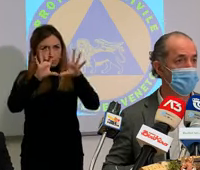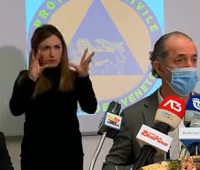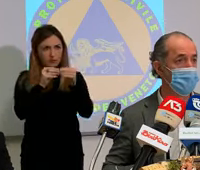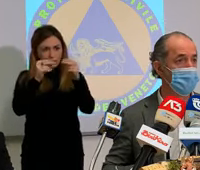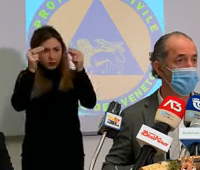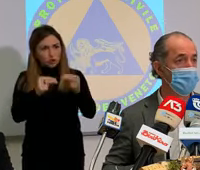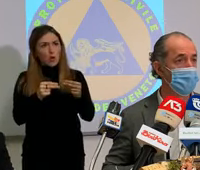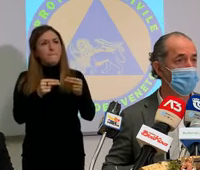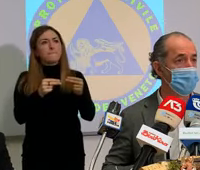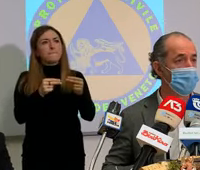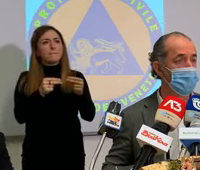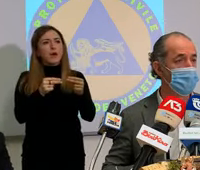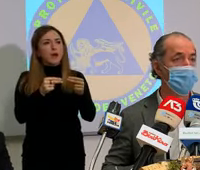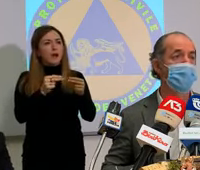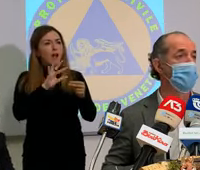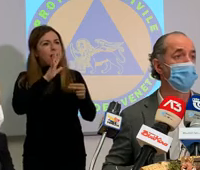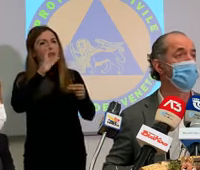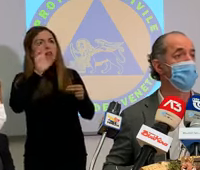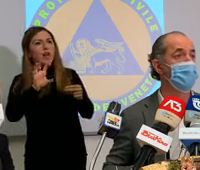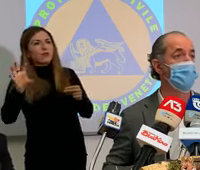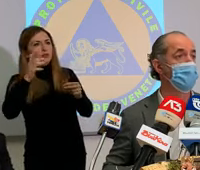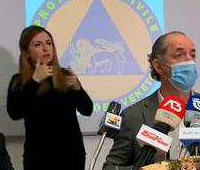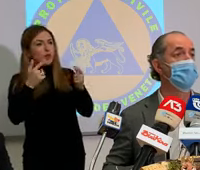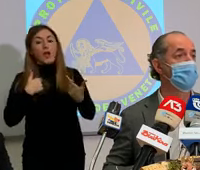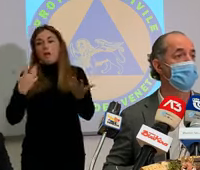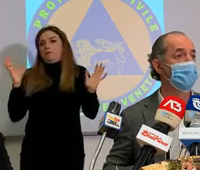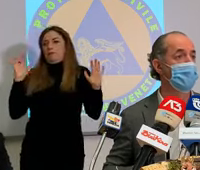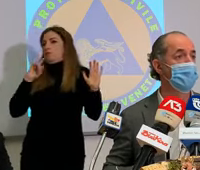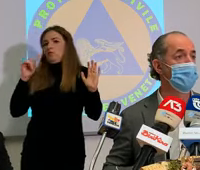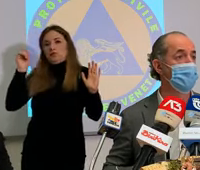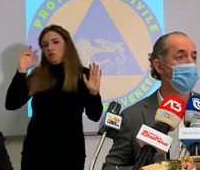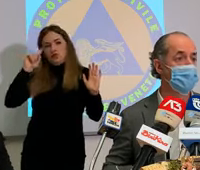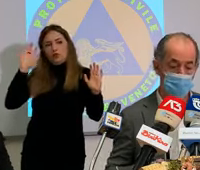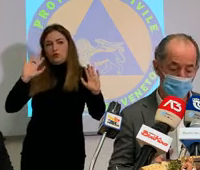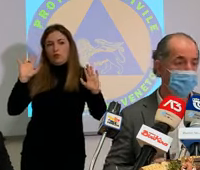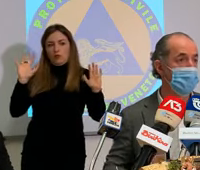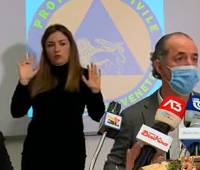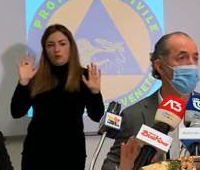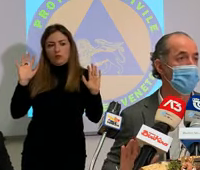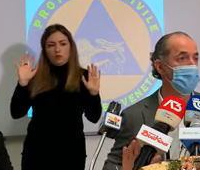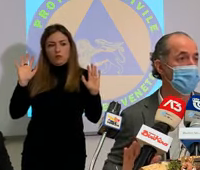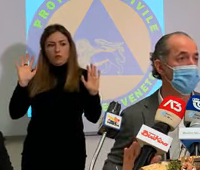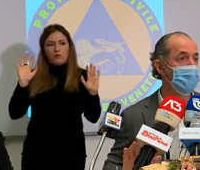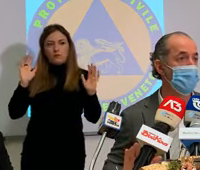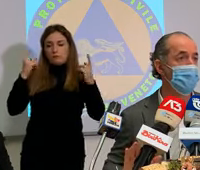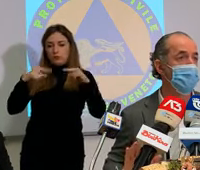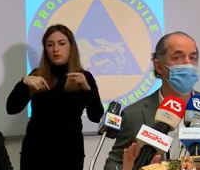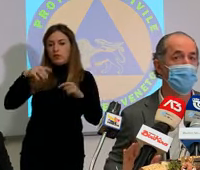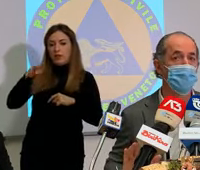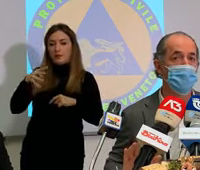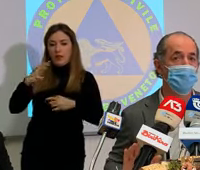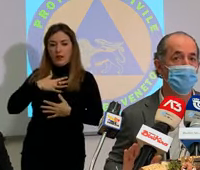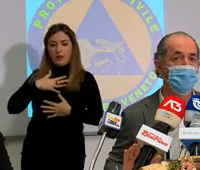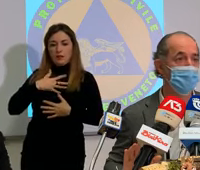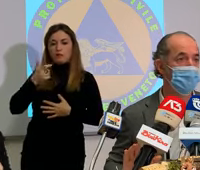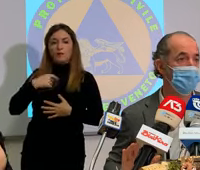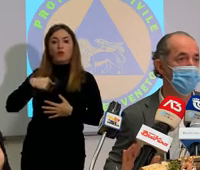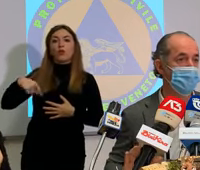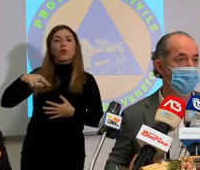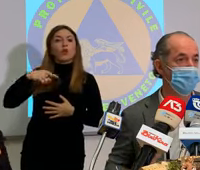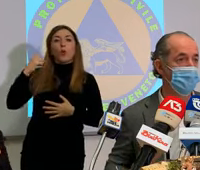sotto ma per le altre regioni come lo sappiamo bene noi lo sappiamo dire cioè noi così la costruiamo perché siamo gli unici che si